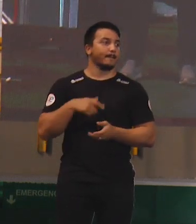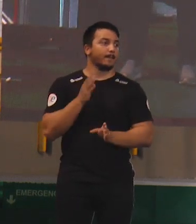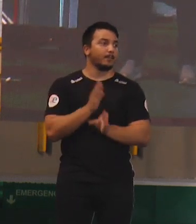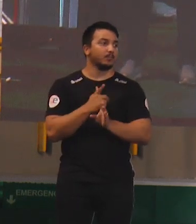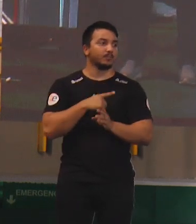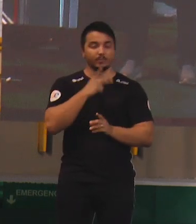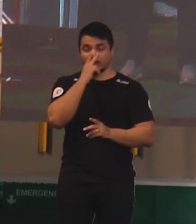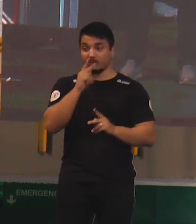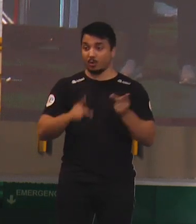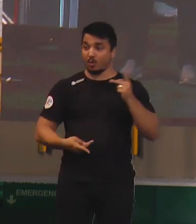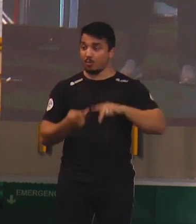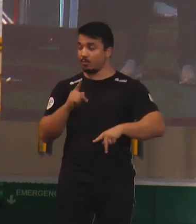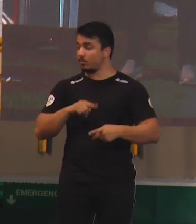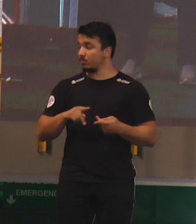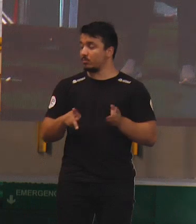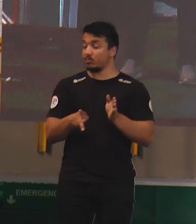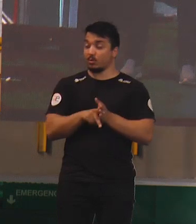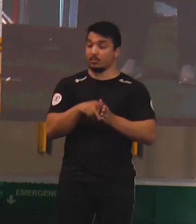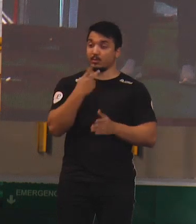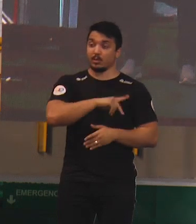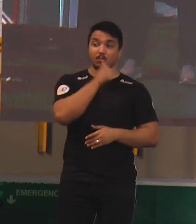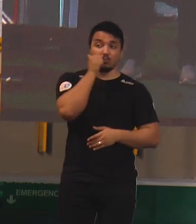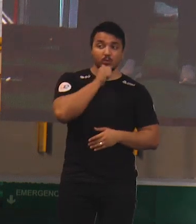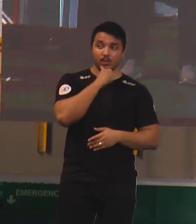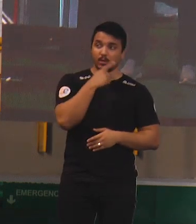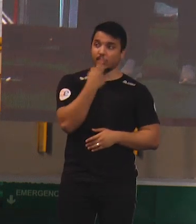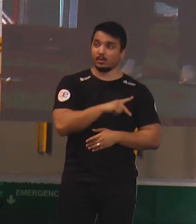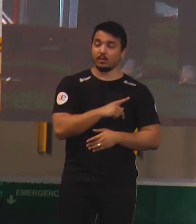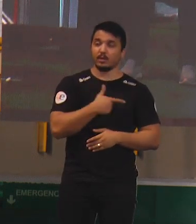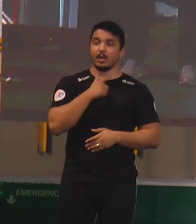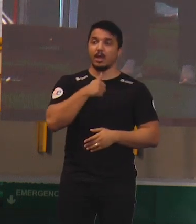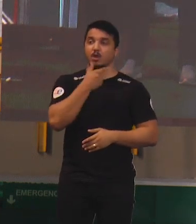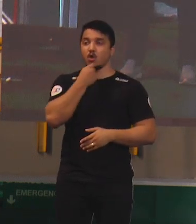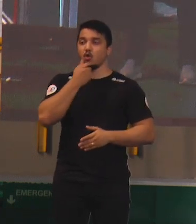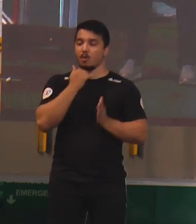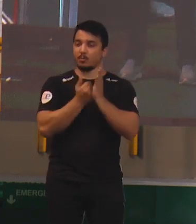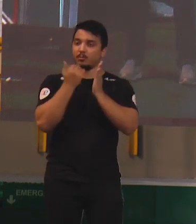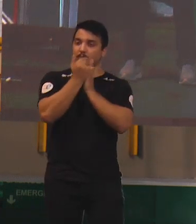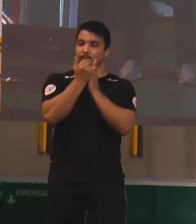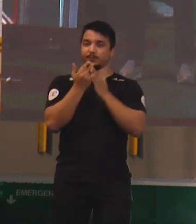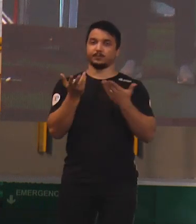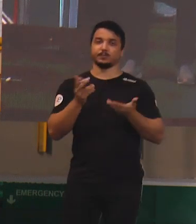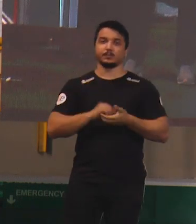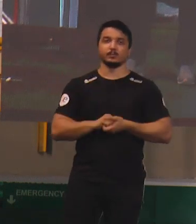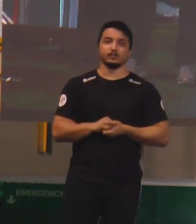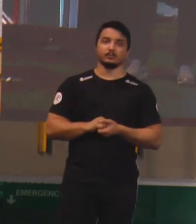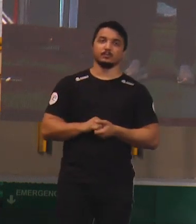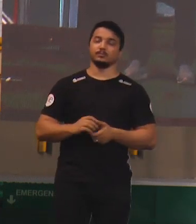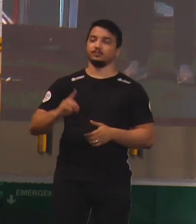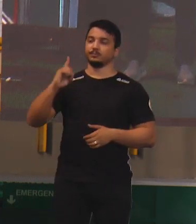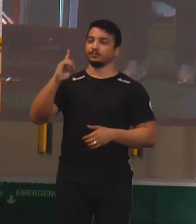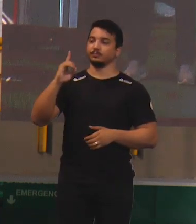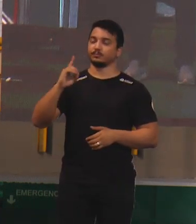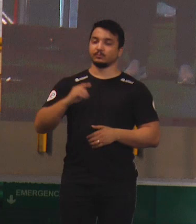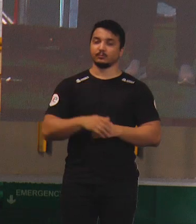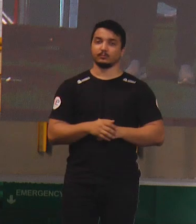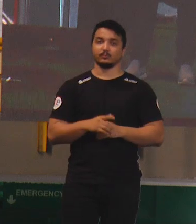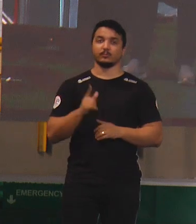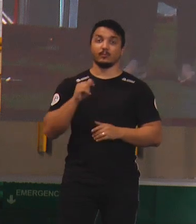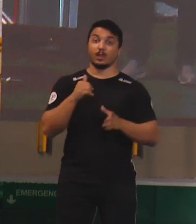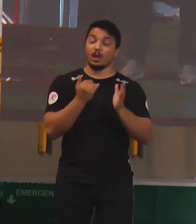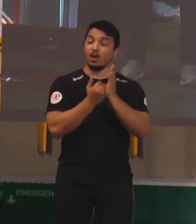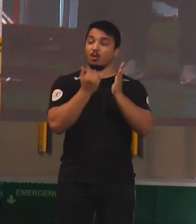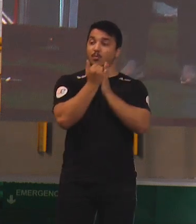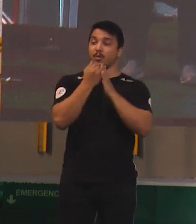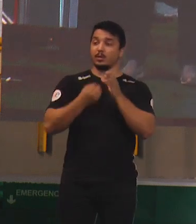de hormônio estrogênico, né, na mulher, e testosterona no homem, obviamente. D. O aumento da